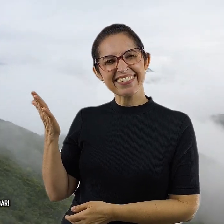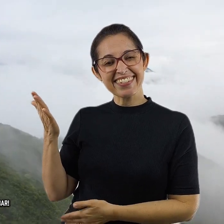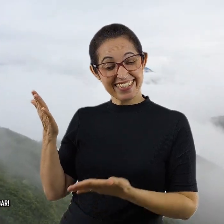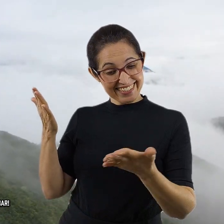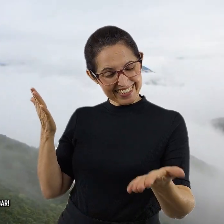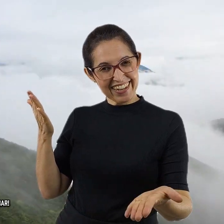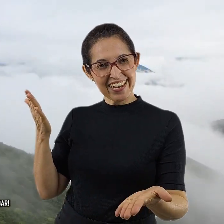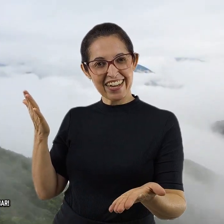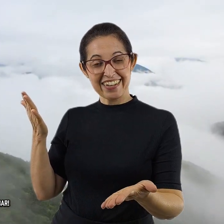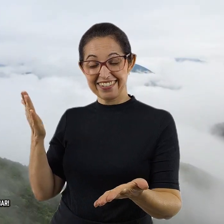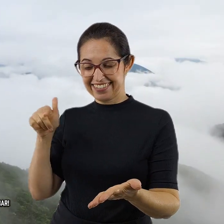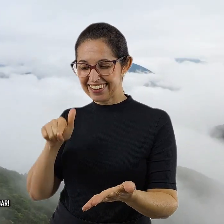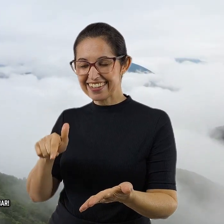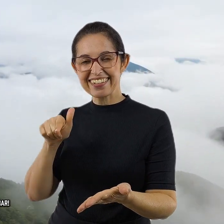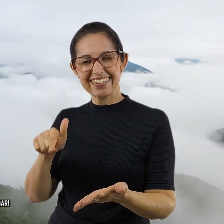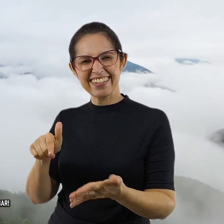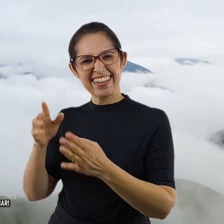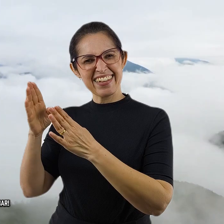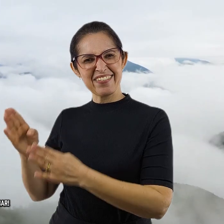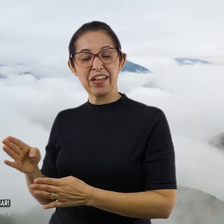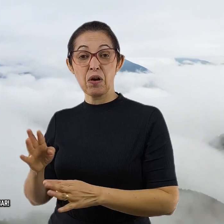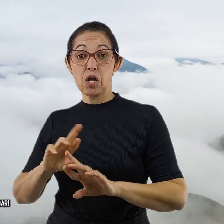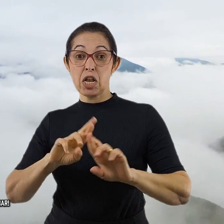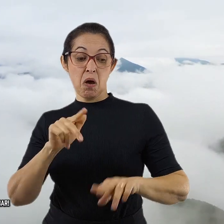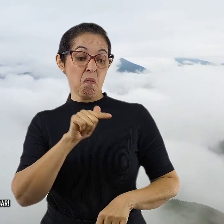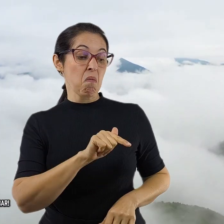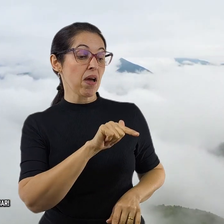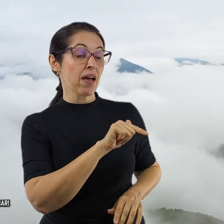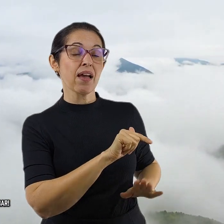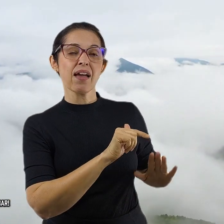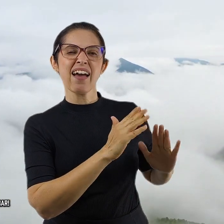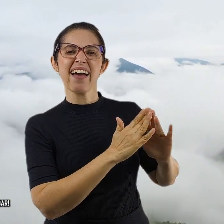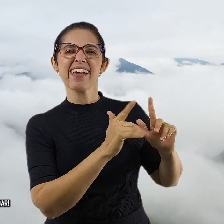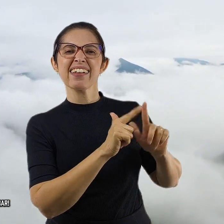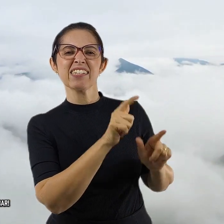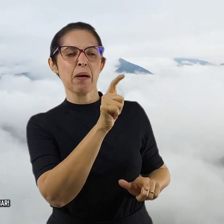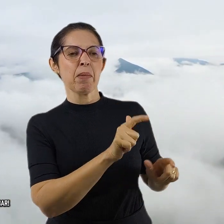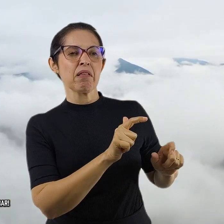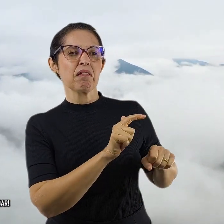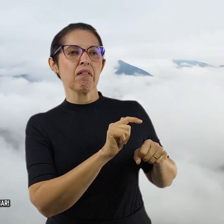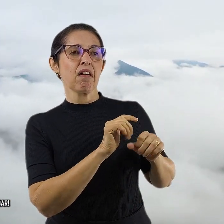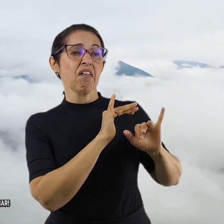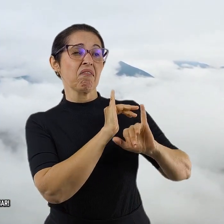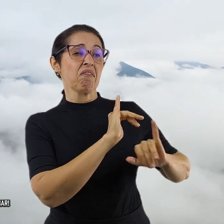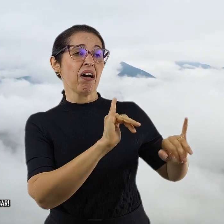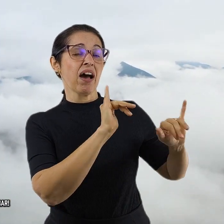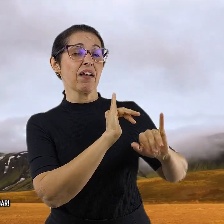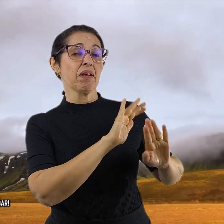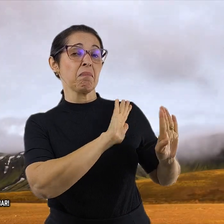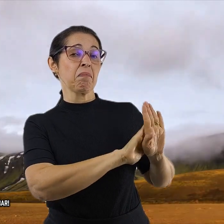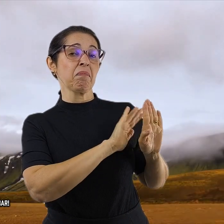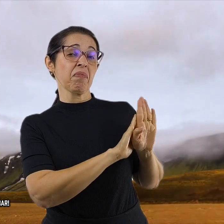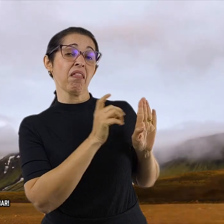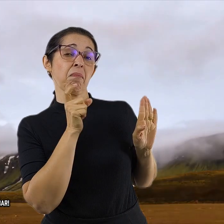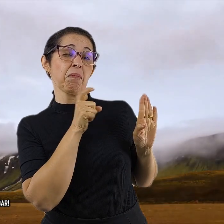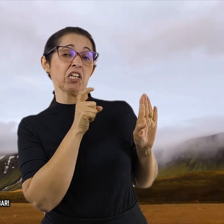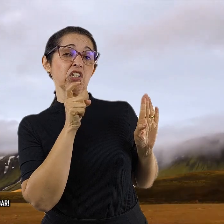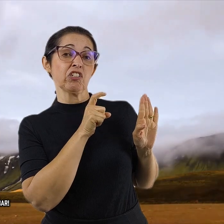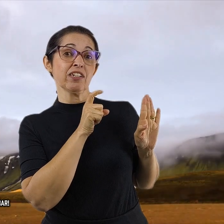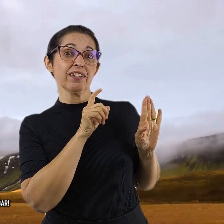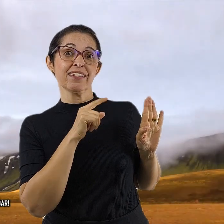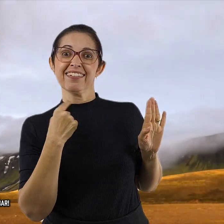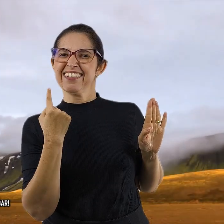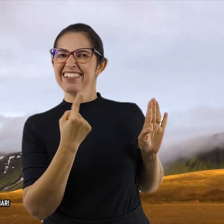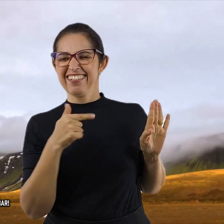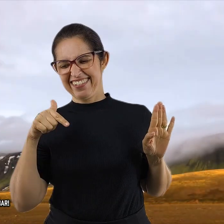é a igreja que diz Maranata da boca para fora, mas é a igreja que vive Maranata.